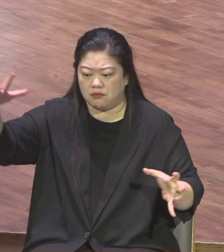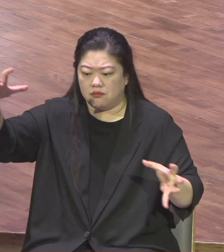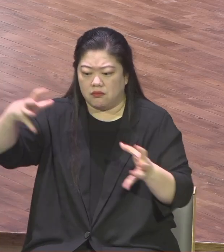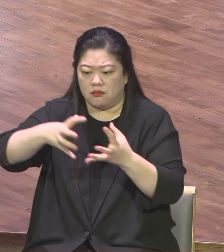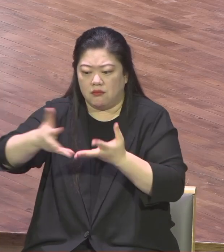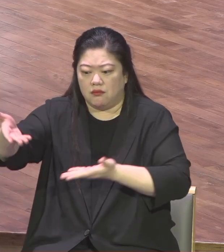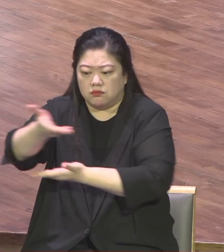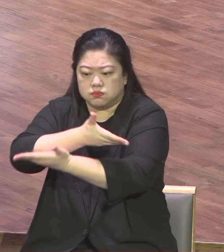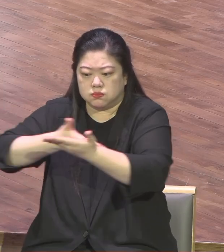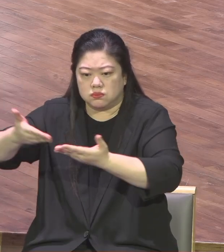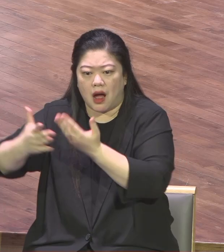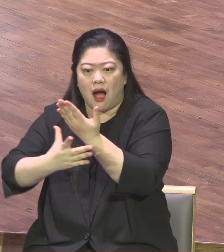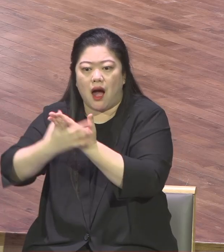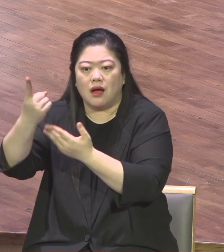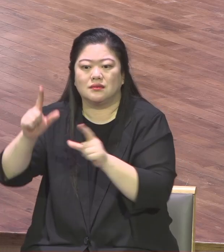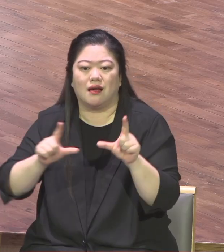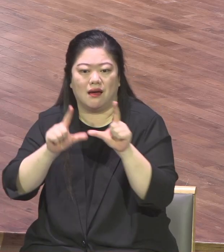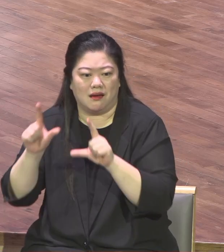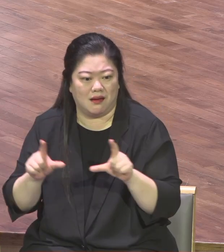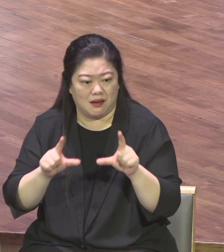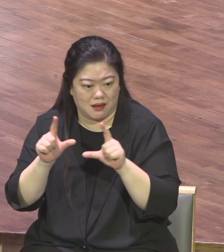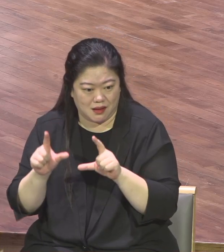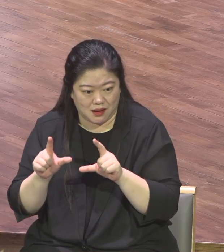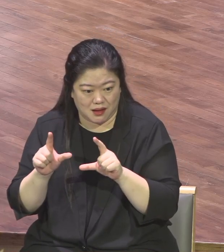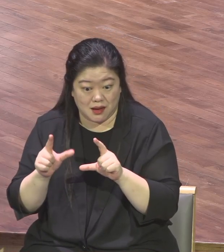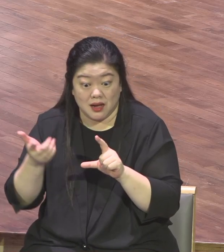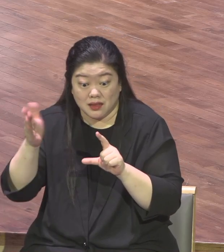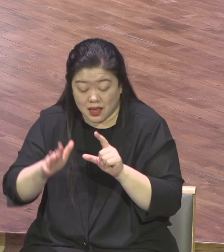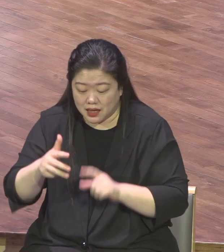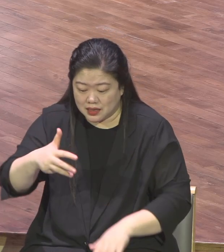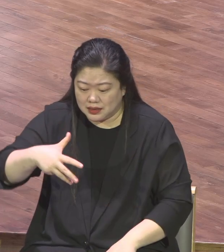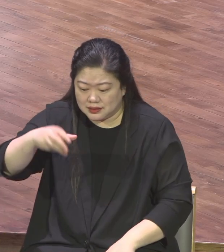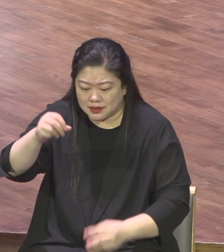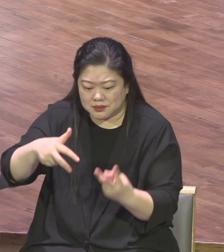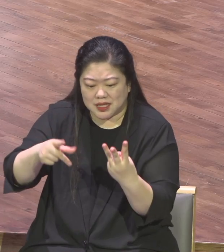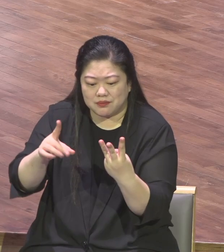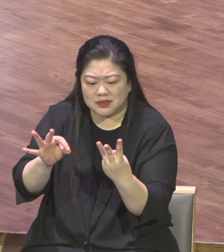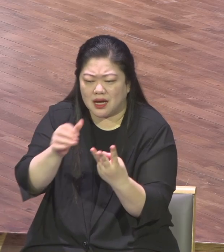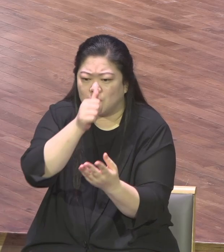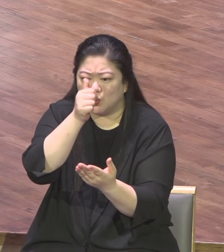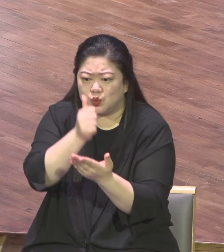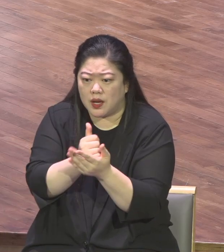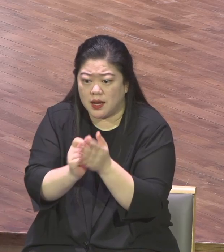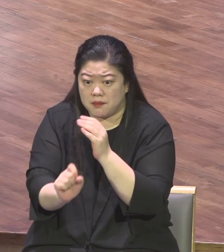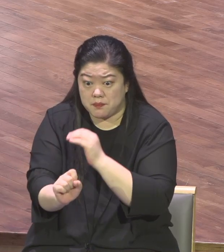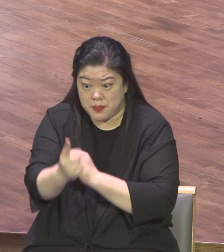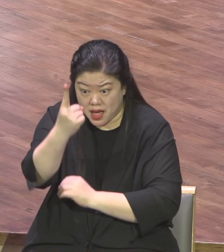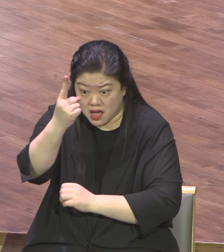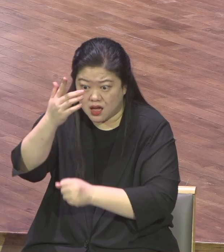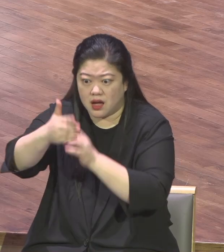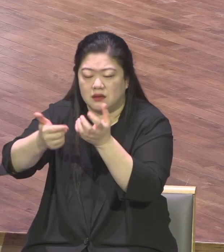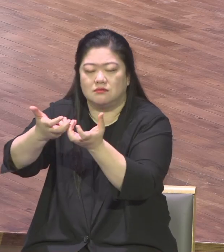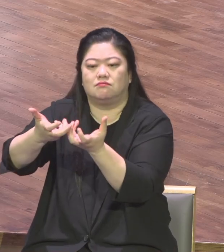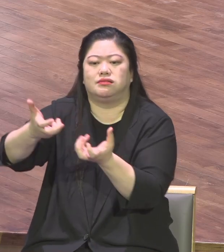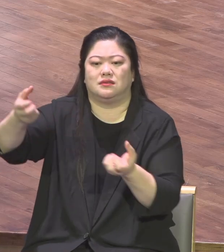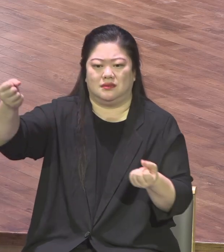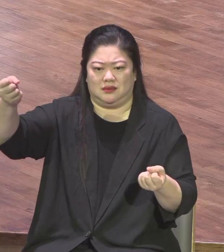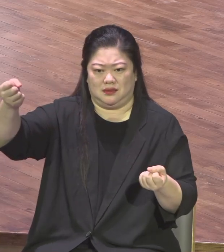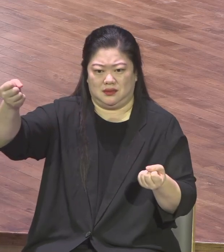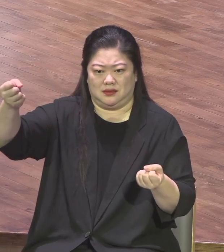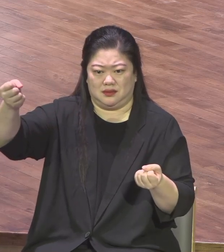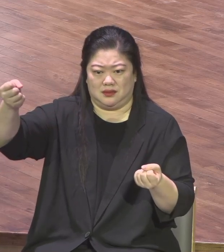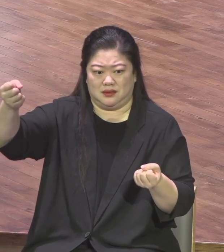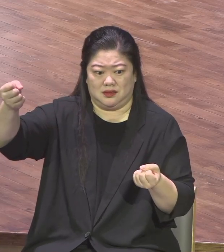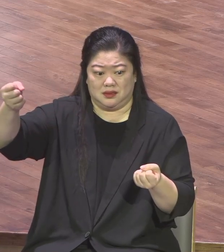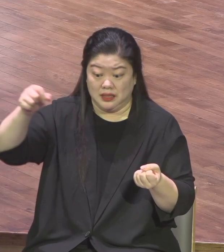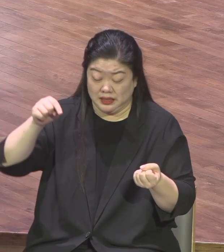혼돈 상태에 빠지게 되었습니다. 이것을 다시금 원래 상태로 그렇게 회복시키는